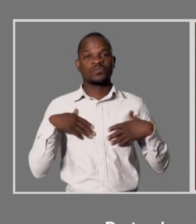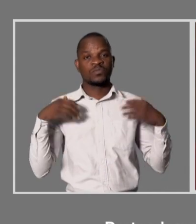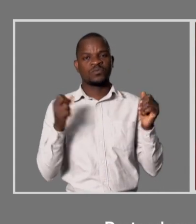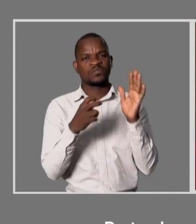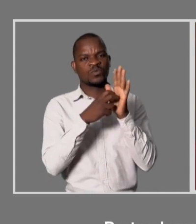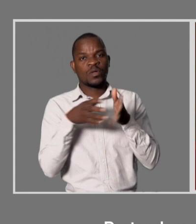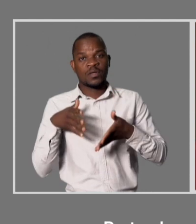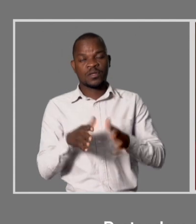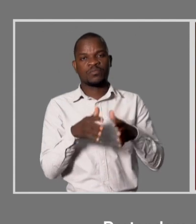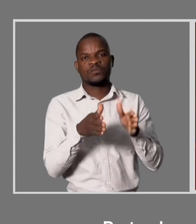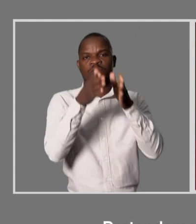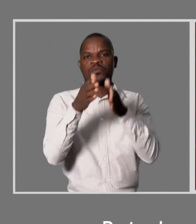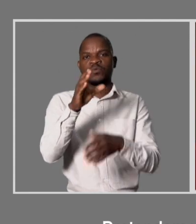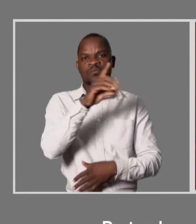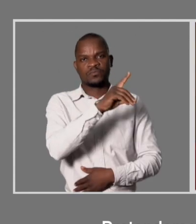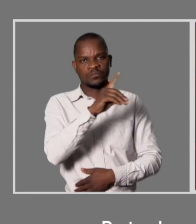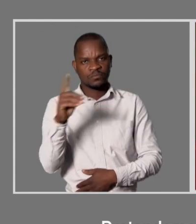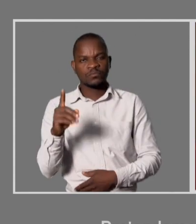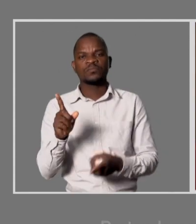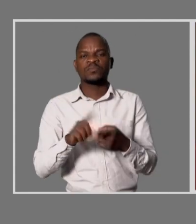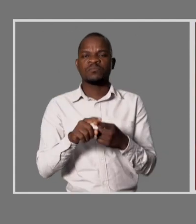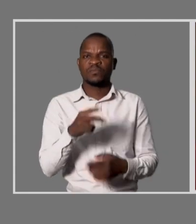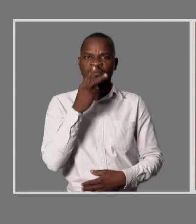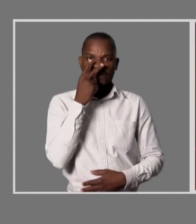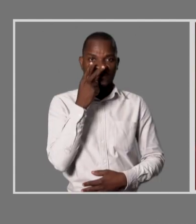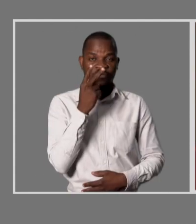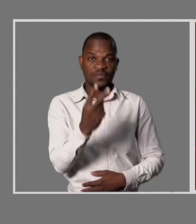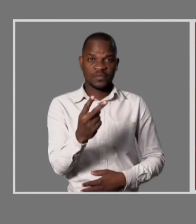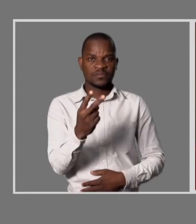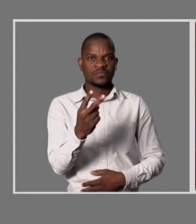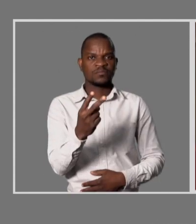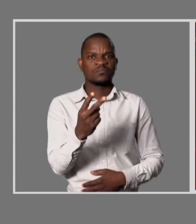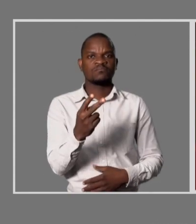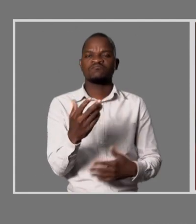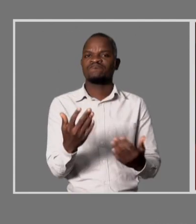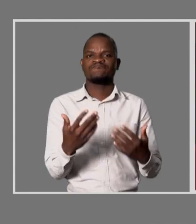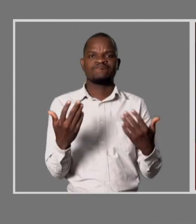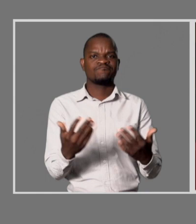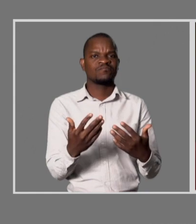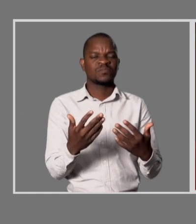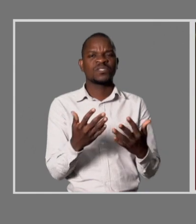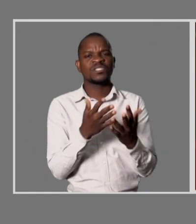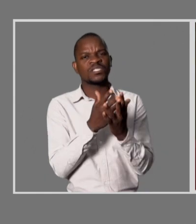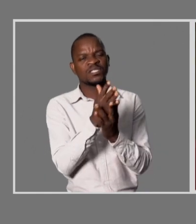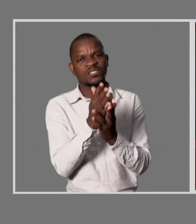reprodutivo às pessoas vivendo com deficiência, ver quais são as, diríamos,